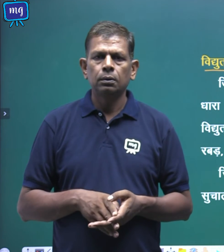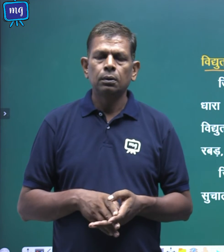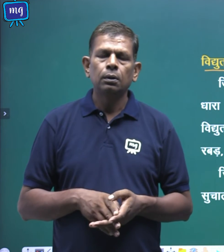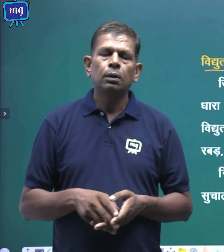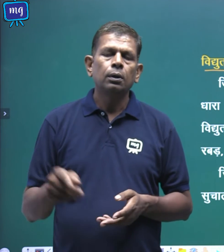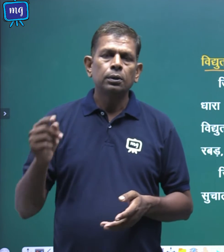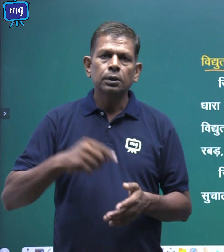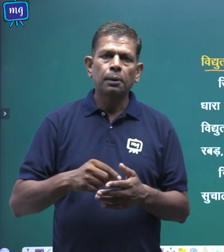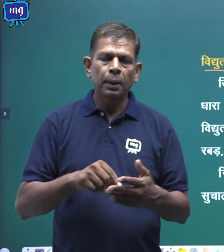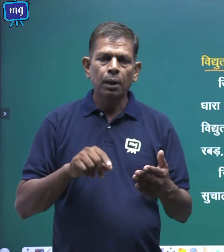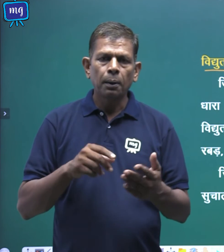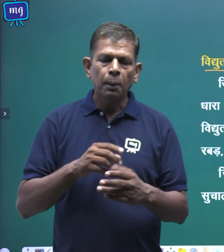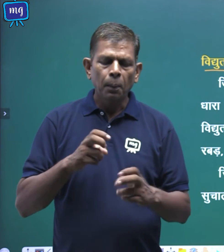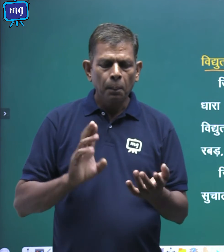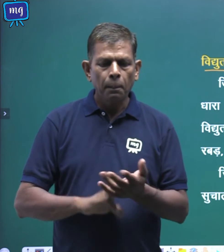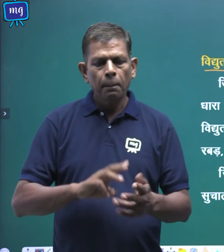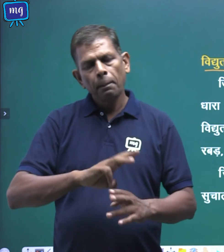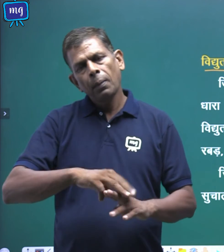जिन पदार्थों से होकर